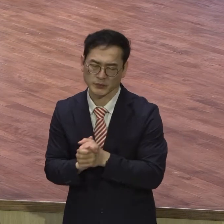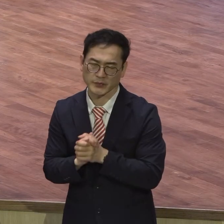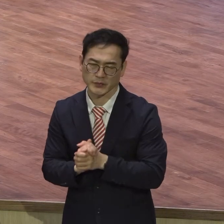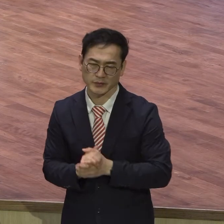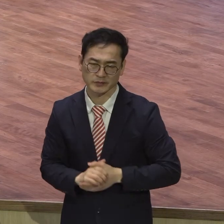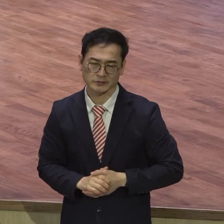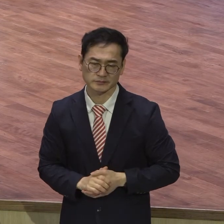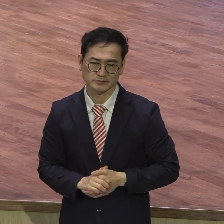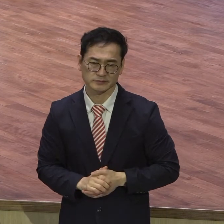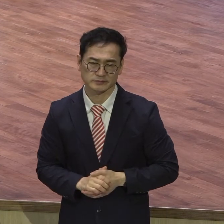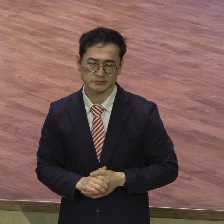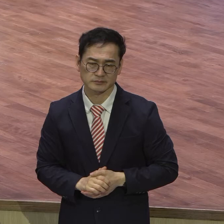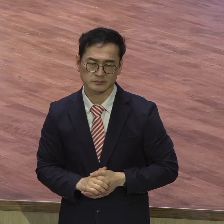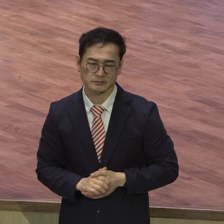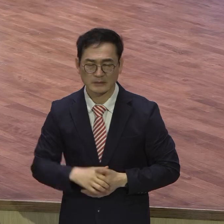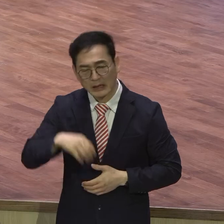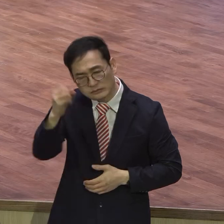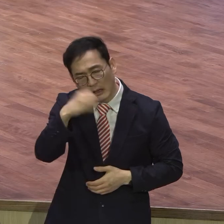것밖에 안 돼요